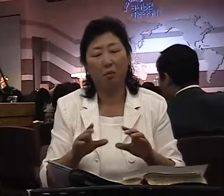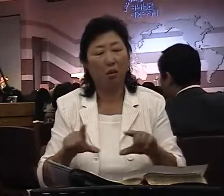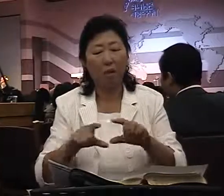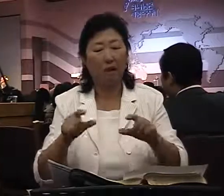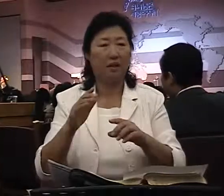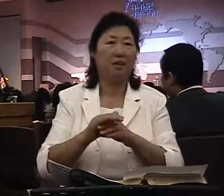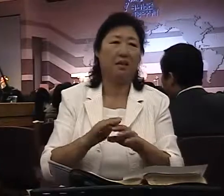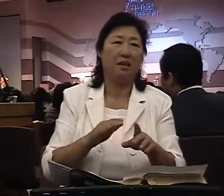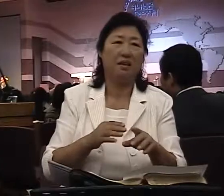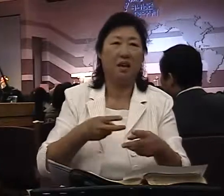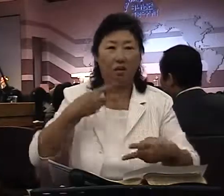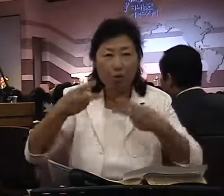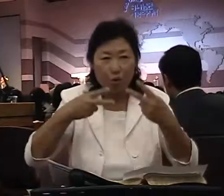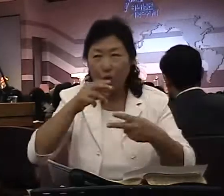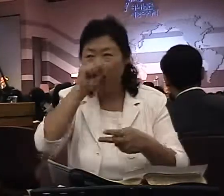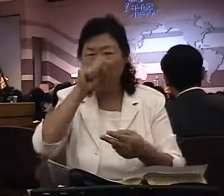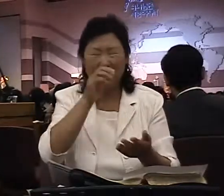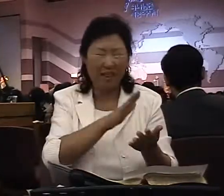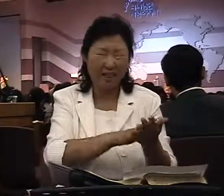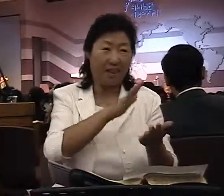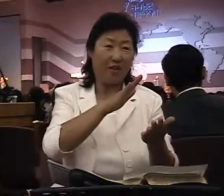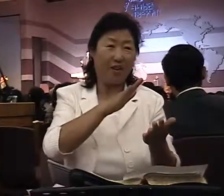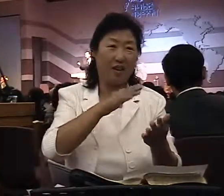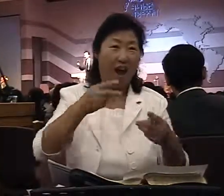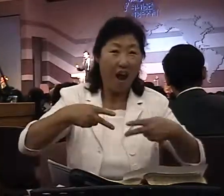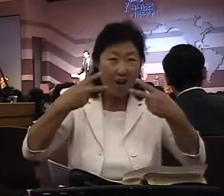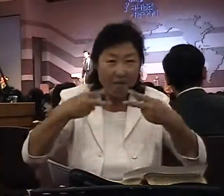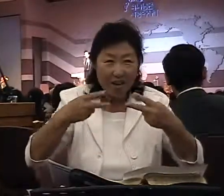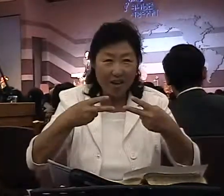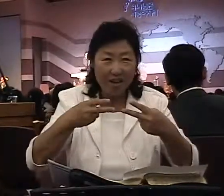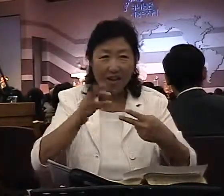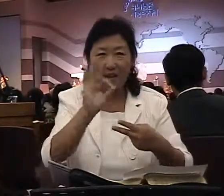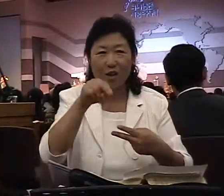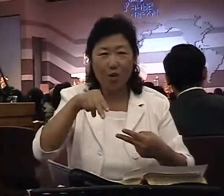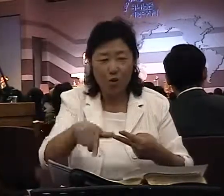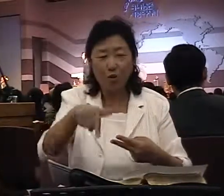국수를 좋아하는데 아주 뜨거운 라면, 육수가 되든지 냉면이 되든지